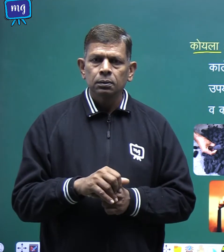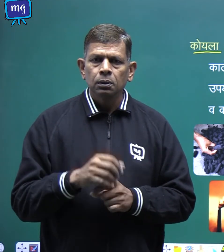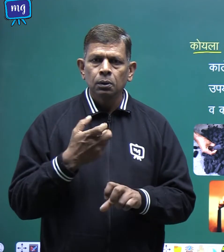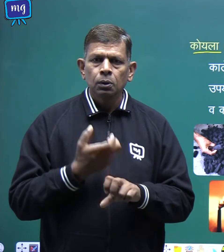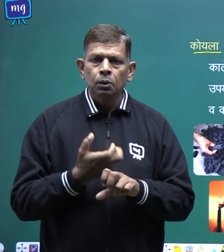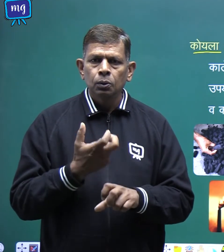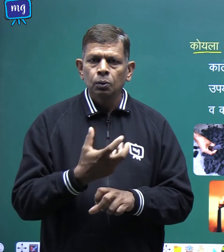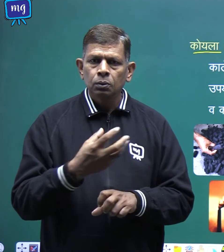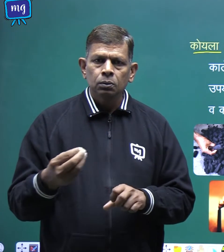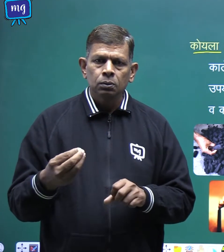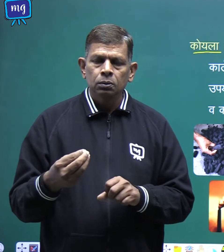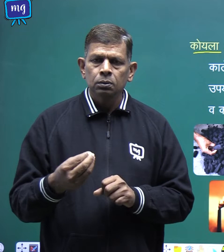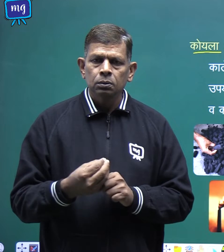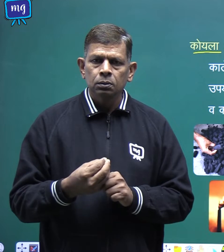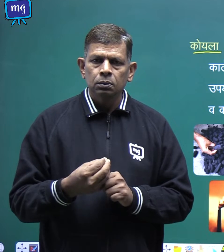कठोर और